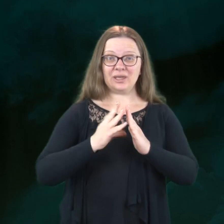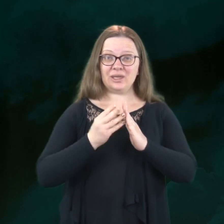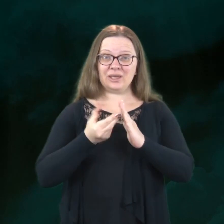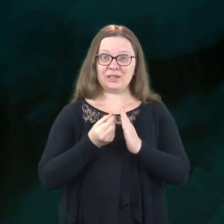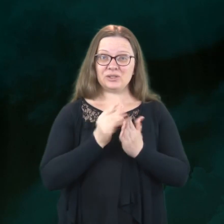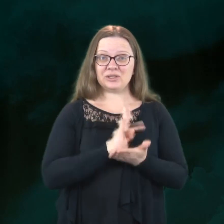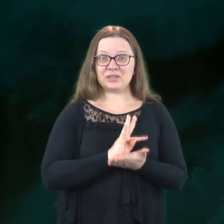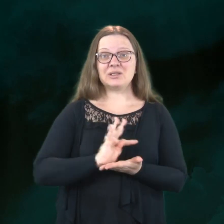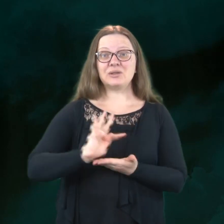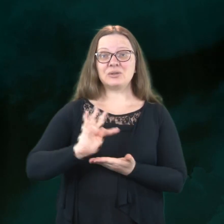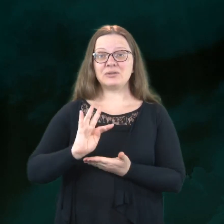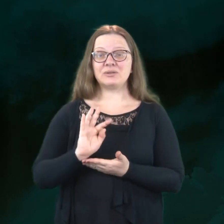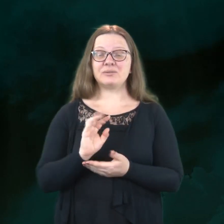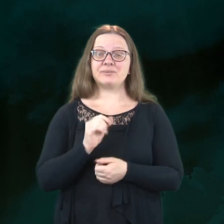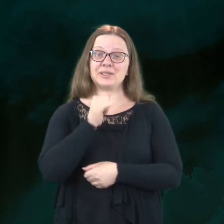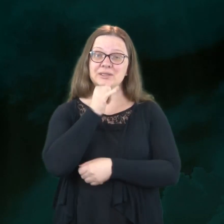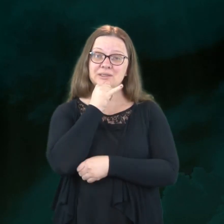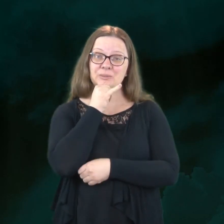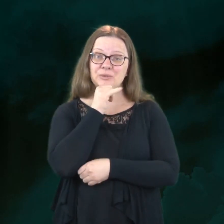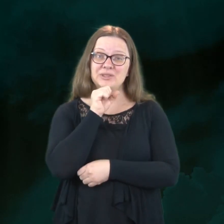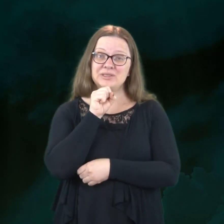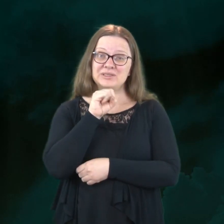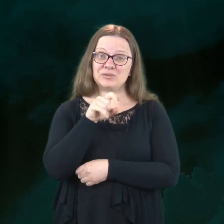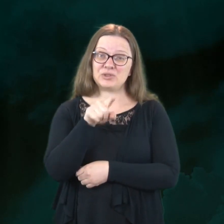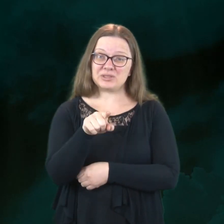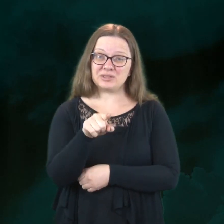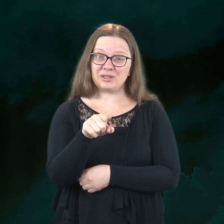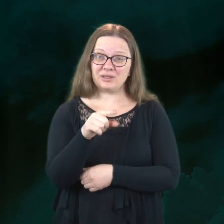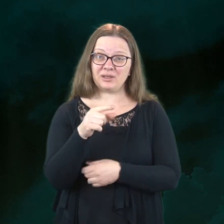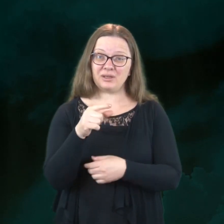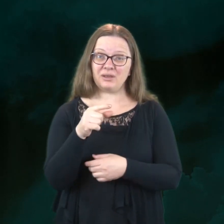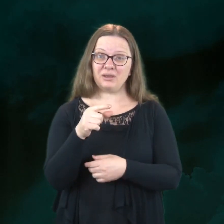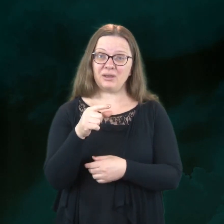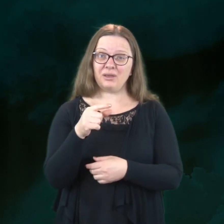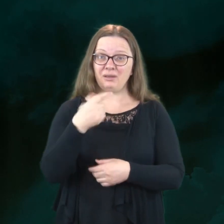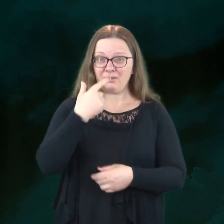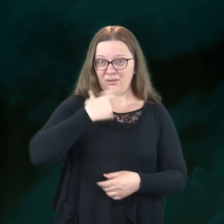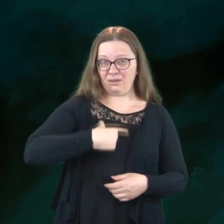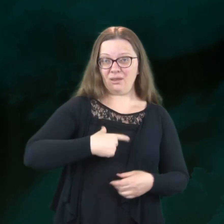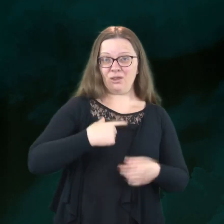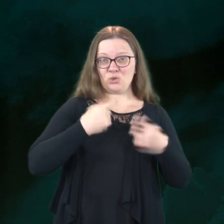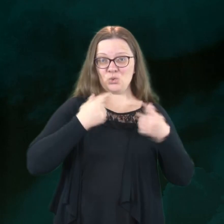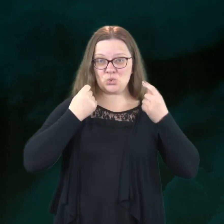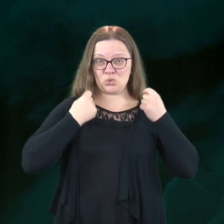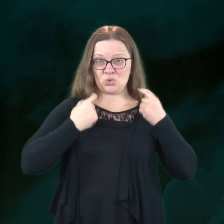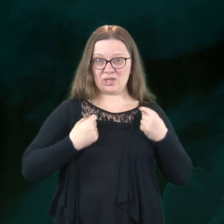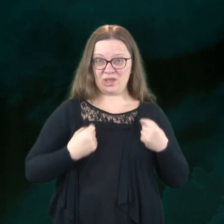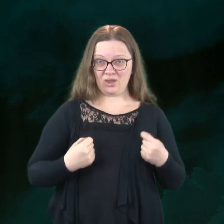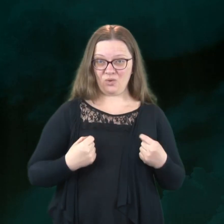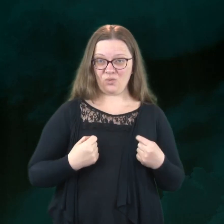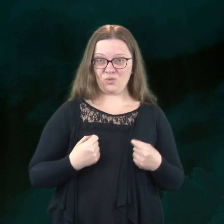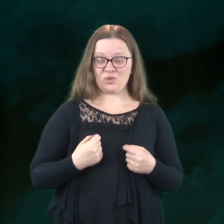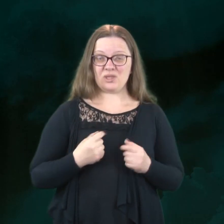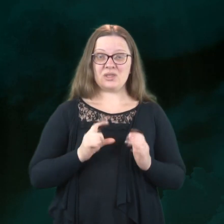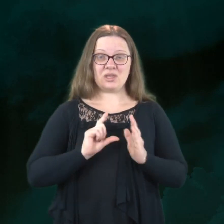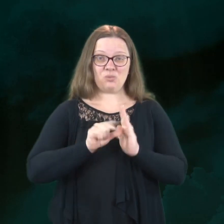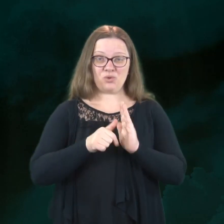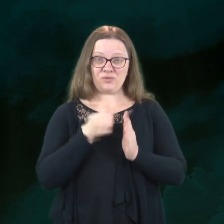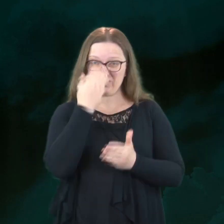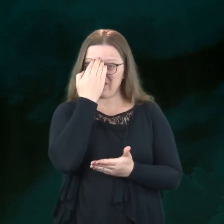se você for um judeu, e de repente cresce em Jesus, você sofreria o